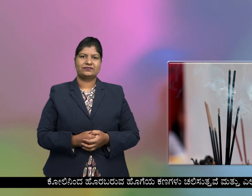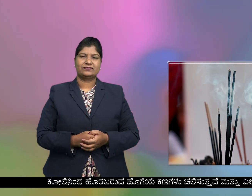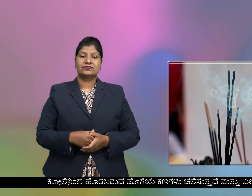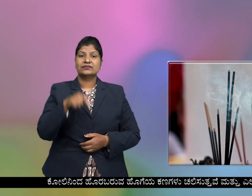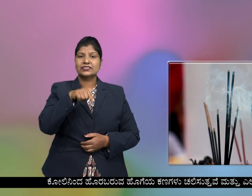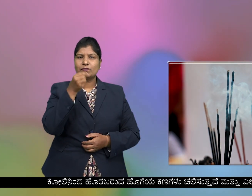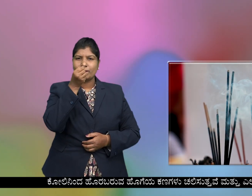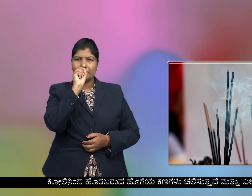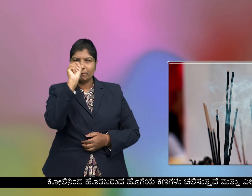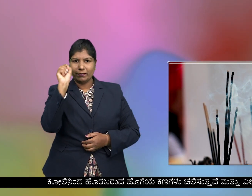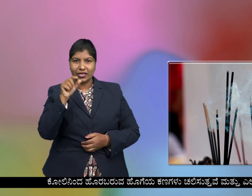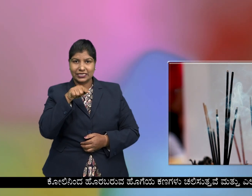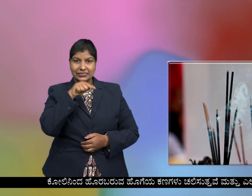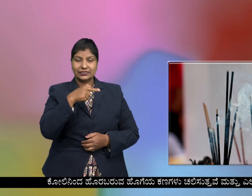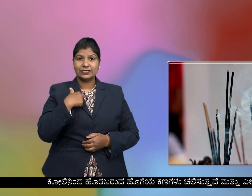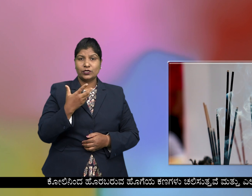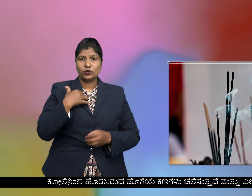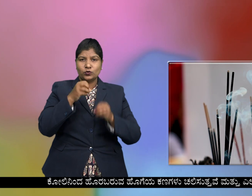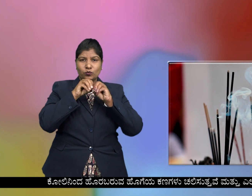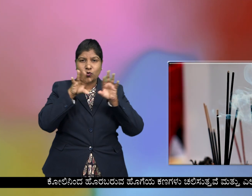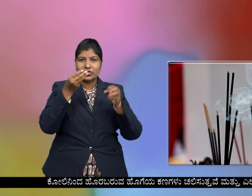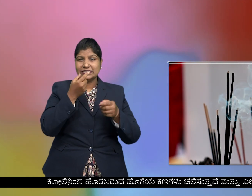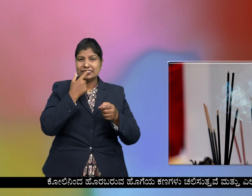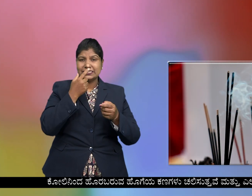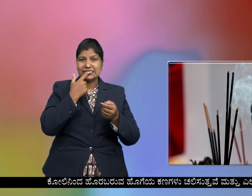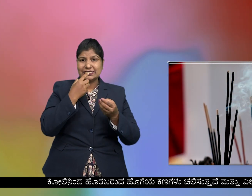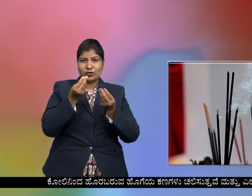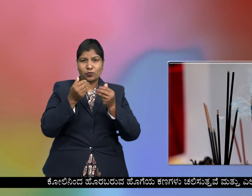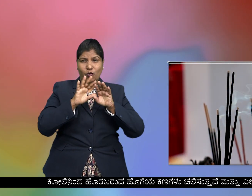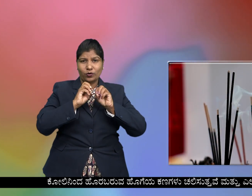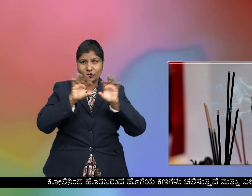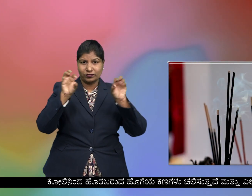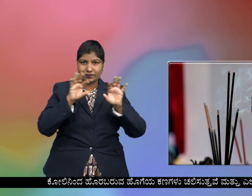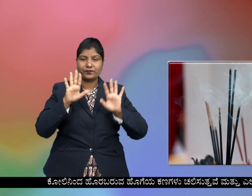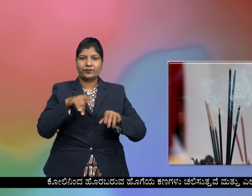ಕೋಣೆಯಿಂದ ಹೊರಬರುವ ಹೊಗೆಯ ಕಣಗಳು ಚಲಿಸುತ್ತವೆ ಮತ್ತು ಎಲ್ಲೆಡೆ ಹರಡುತ್ತವೆ.